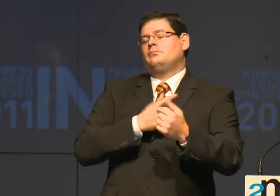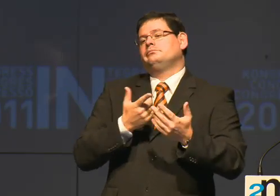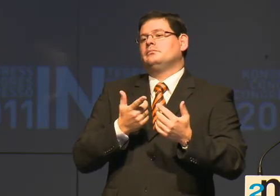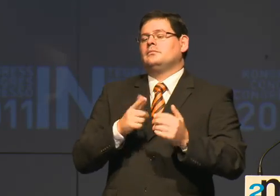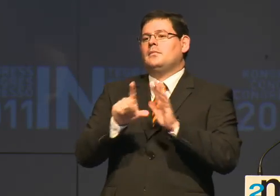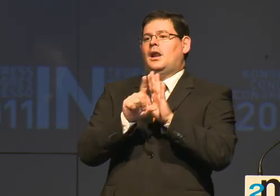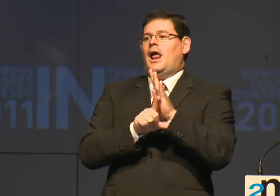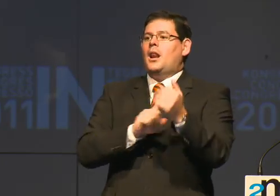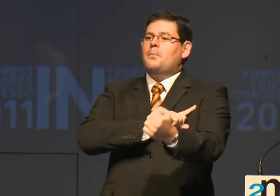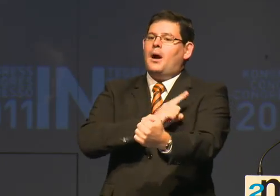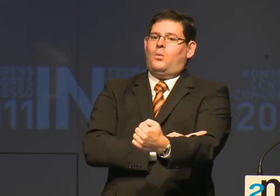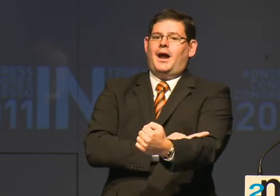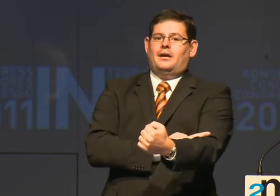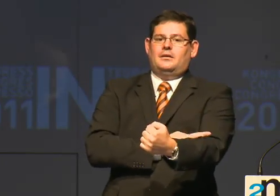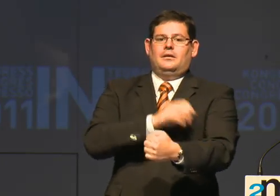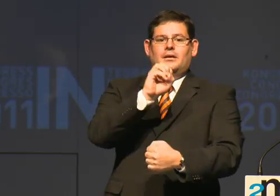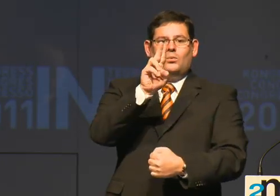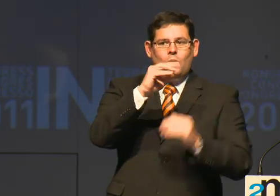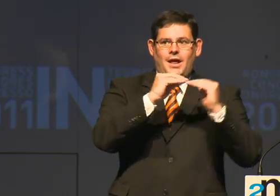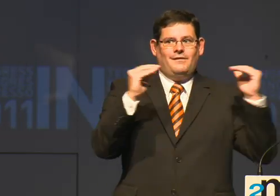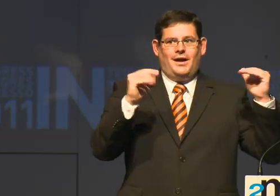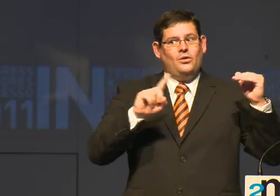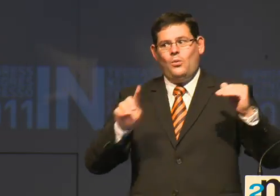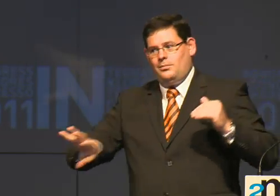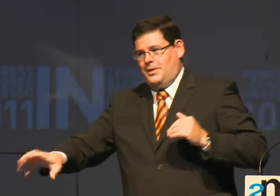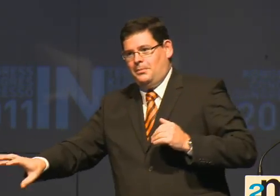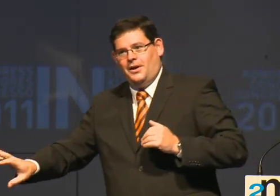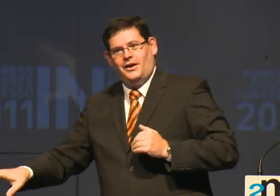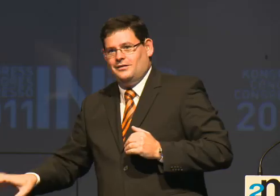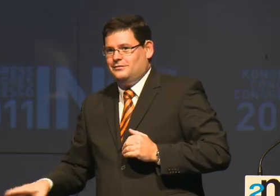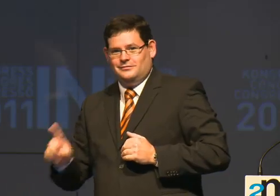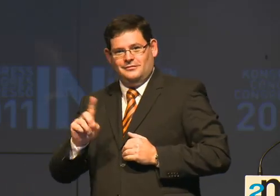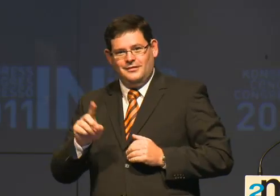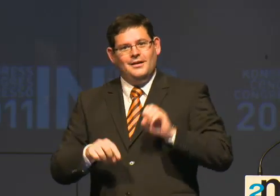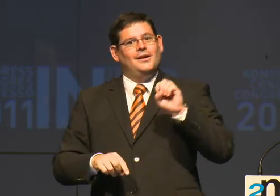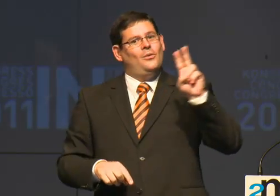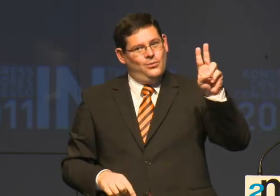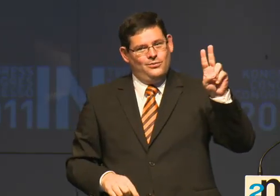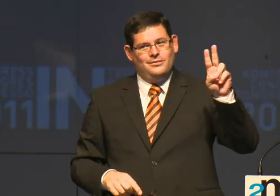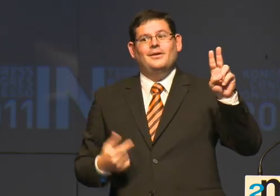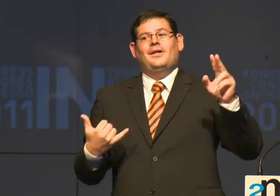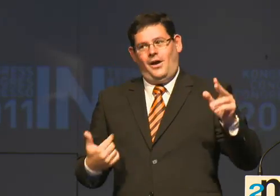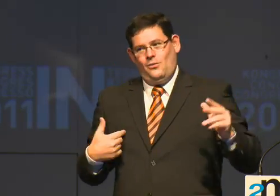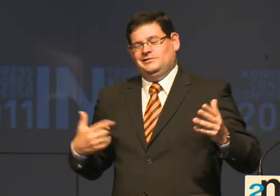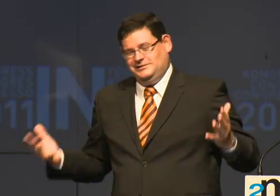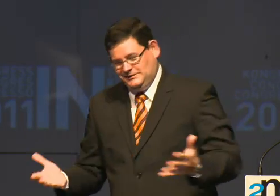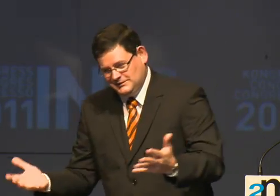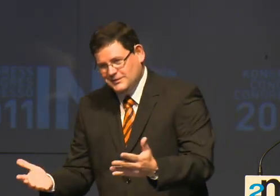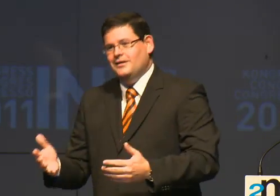Donc, on espère aussi que le niveau de formation augmente et qu'on puisse vraiment promouvoir ces droits.